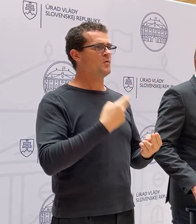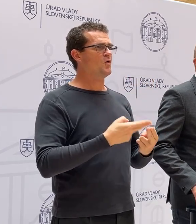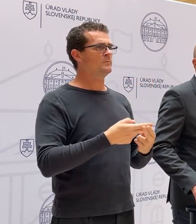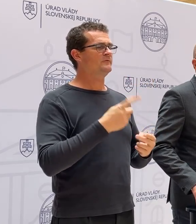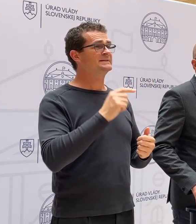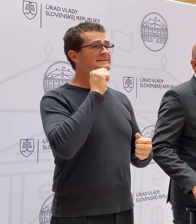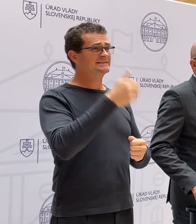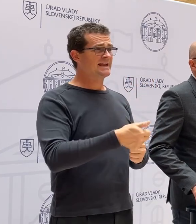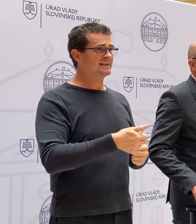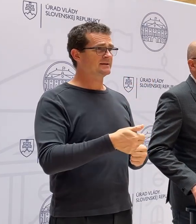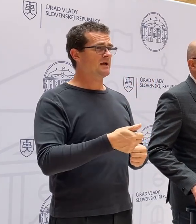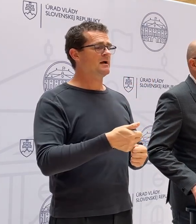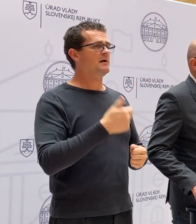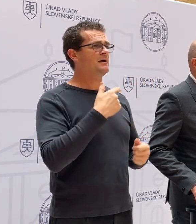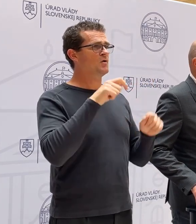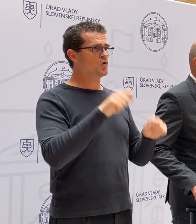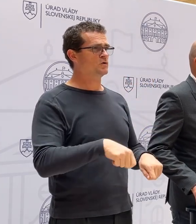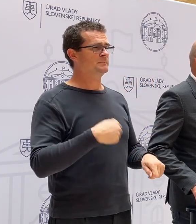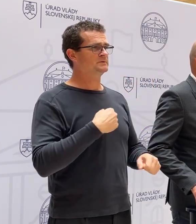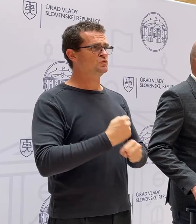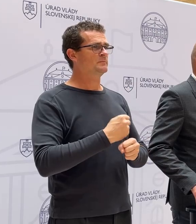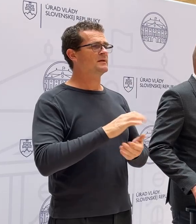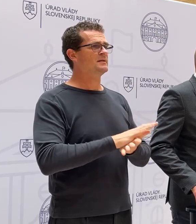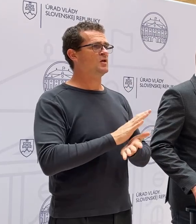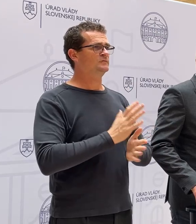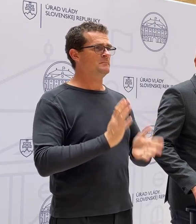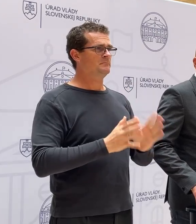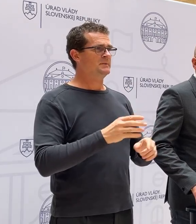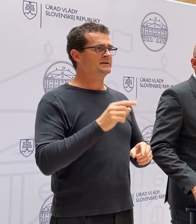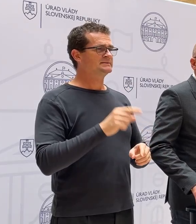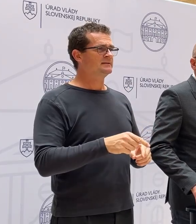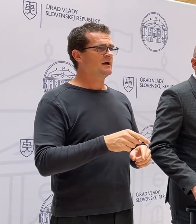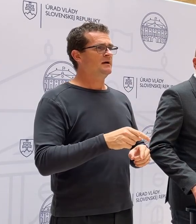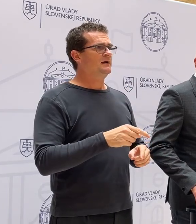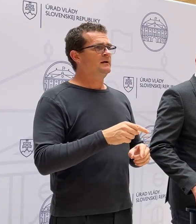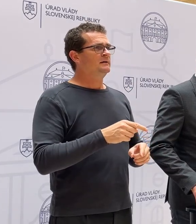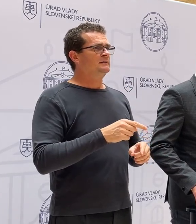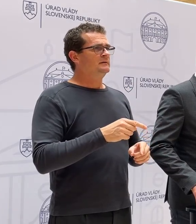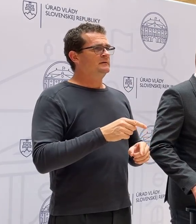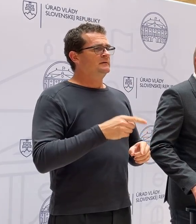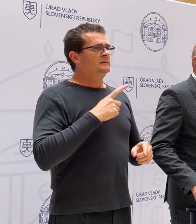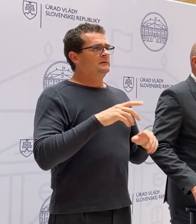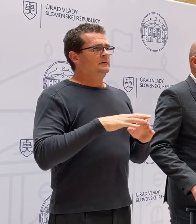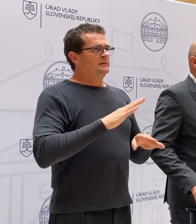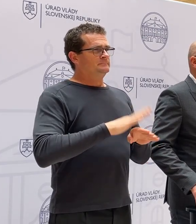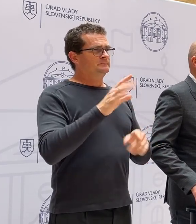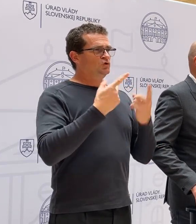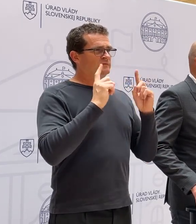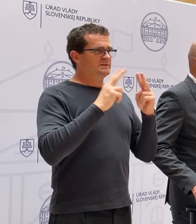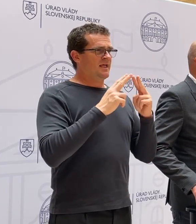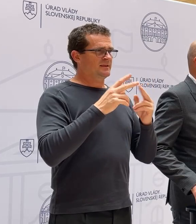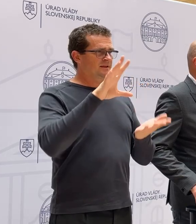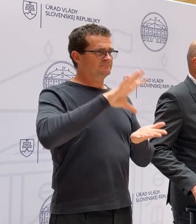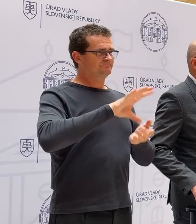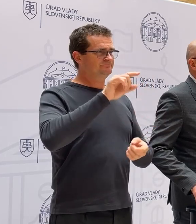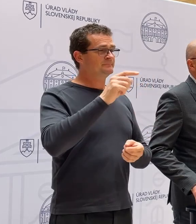odpovieme zajtra. Rozhodli sme sa spraviť tlačovú besedu na pôde slovenských elektrární.